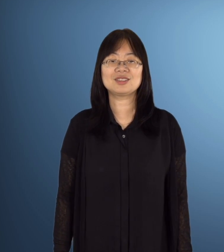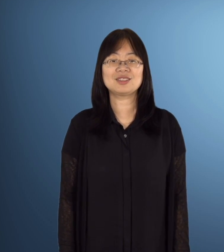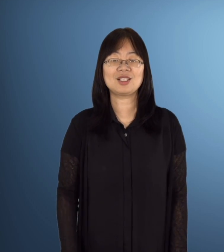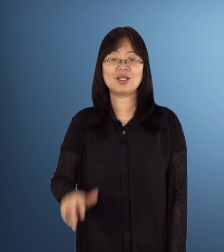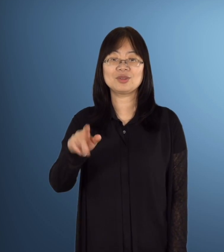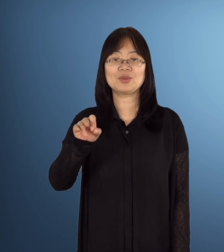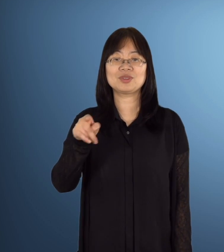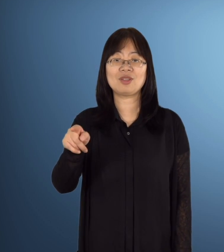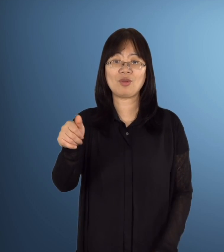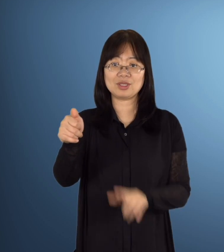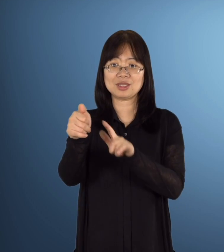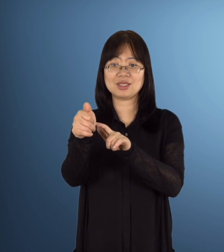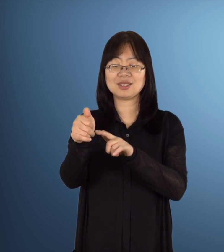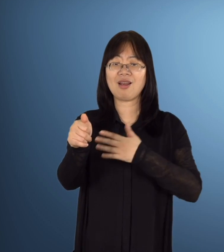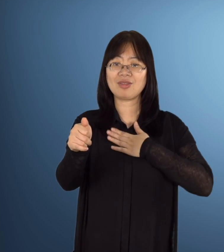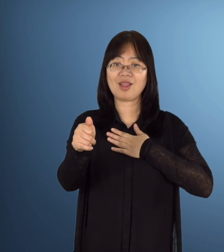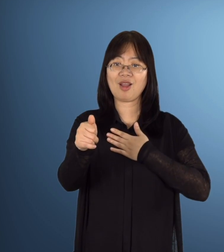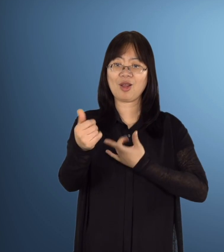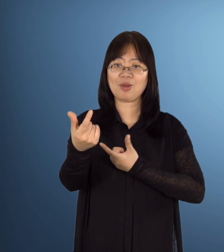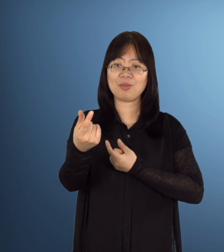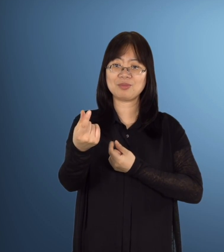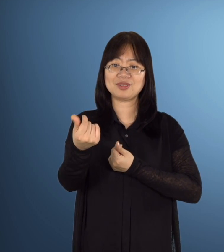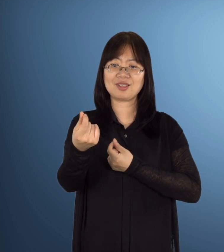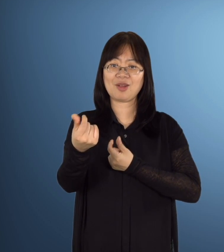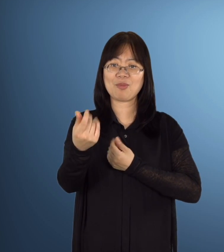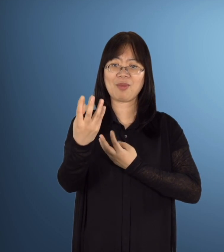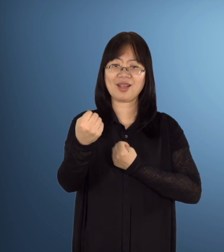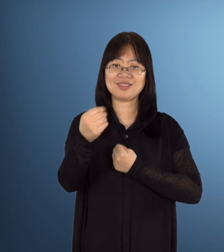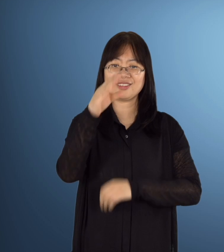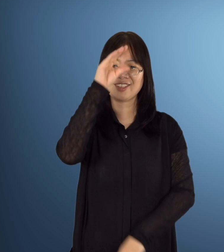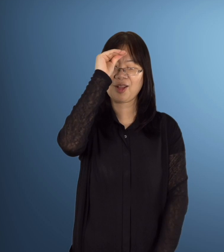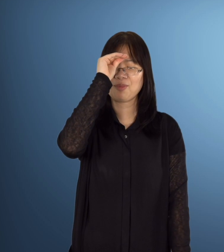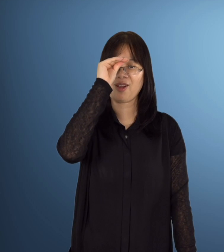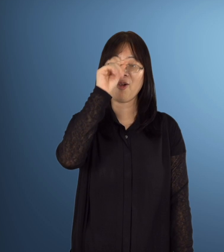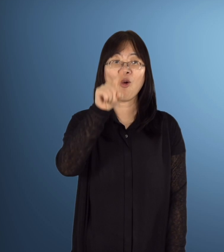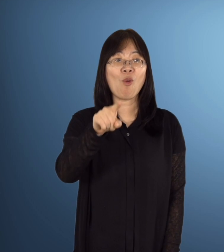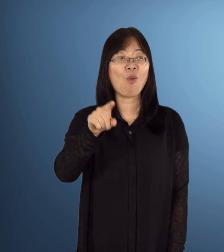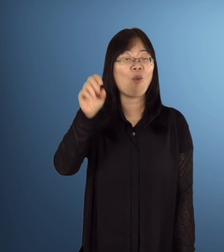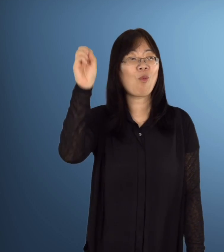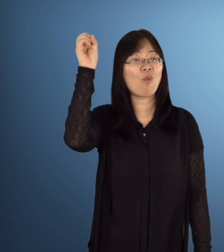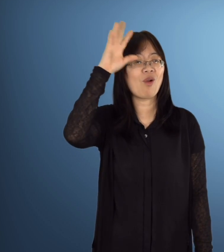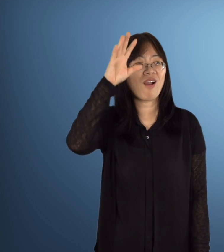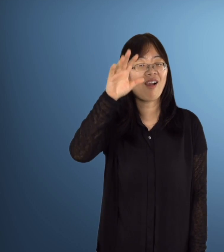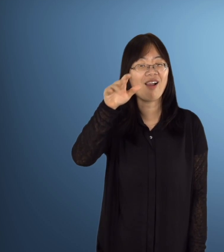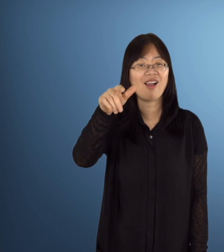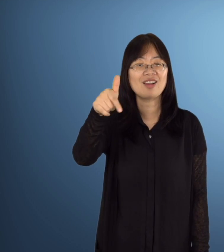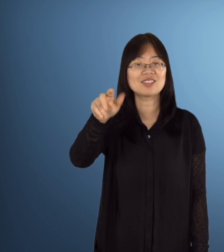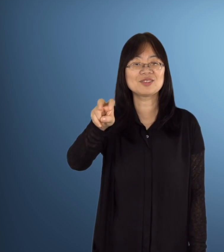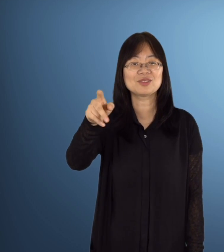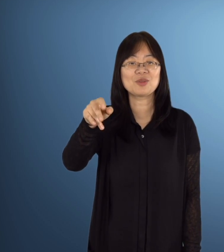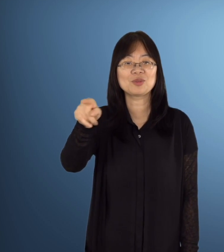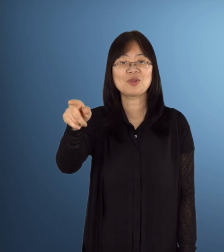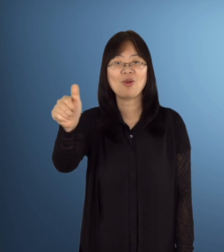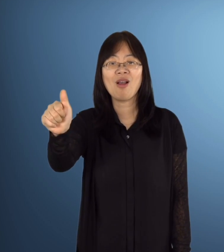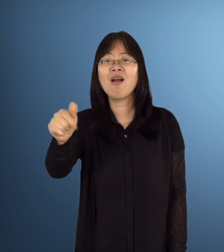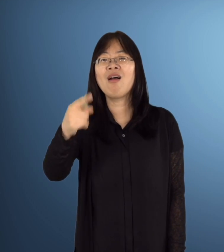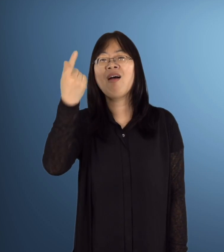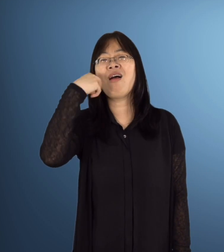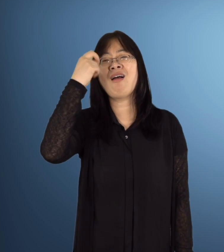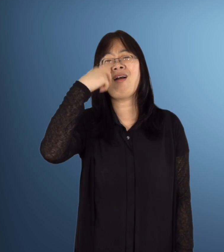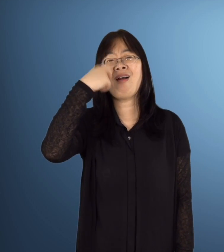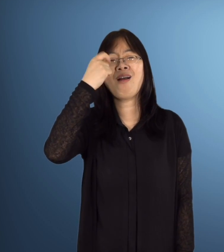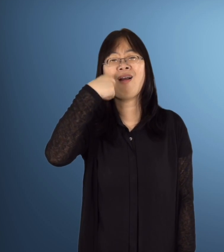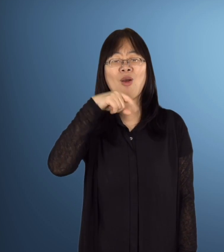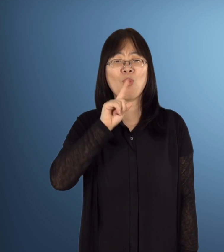종서 씨는 참 나랑 많이 닮았어. 어디 갑자기 김종서 씨가 우는 거예요.